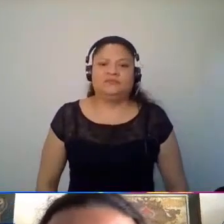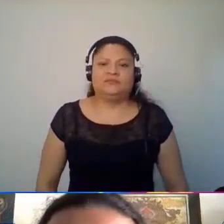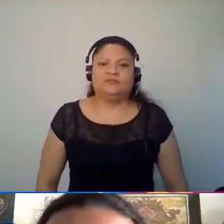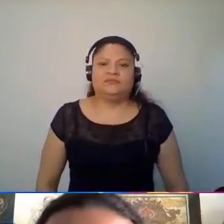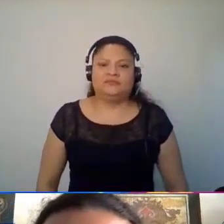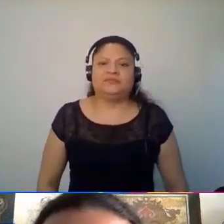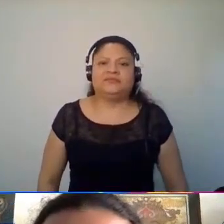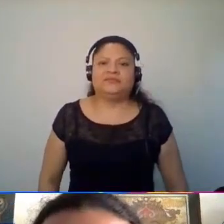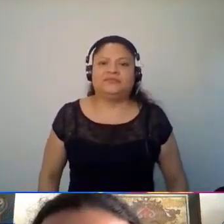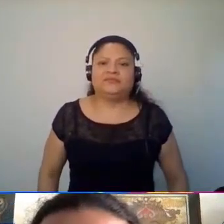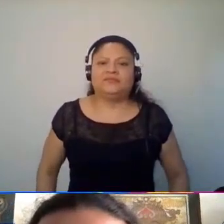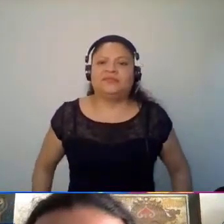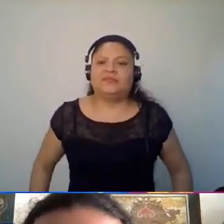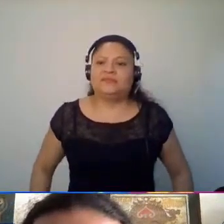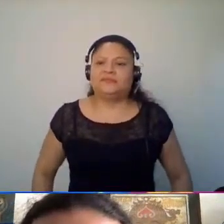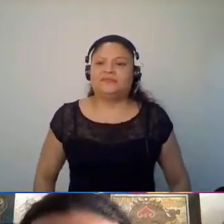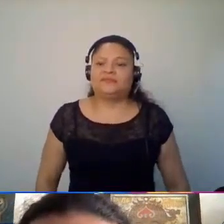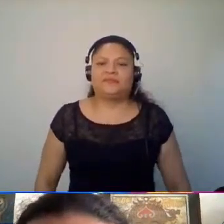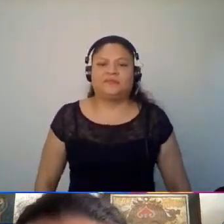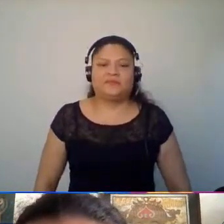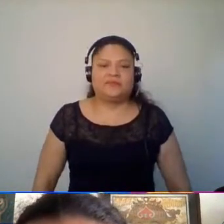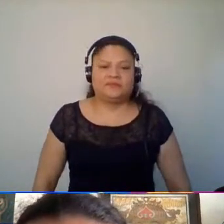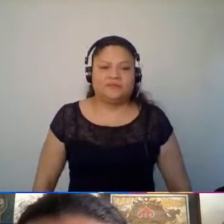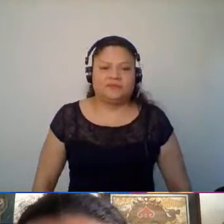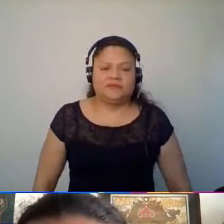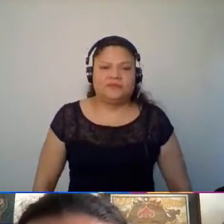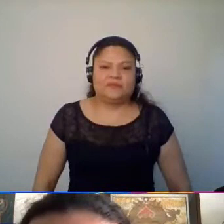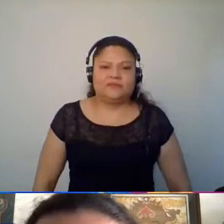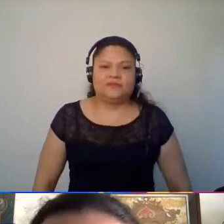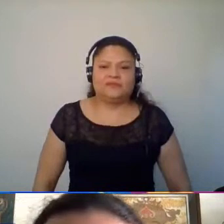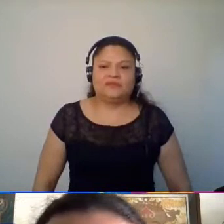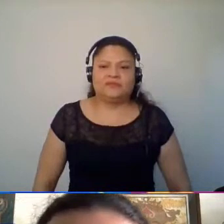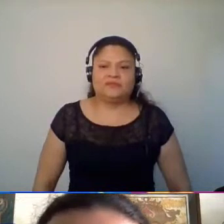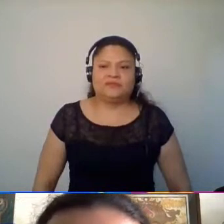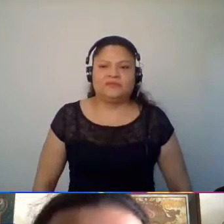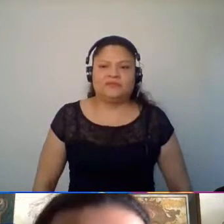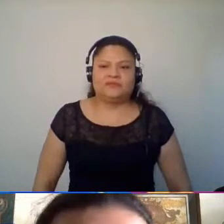gracias. Por aquí tenemos dos o tres